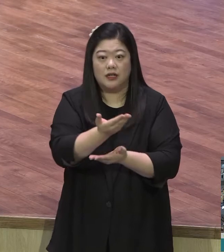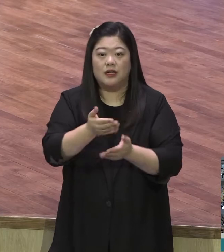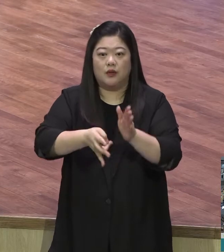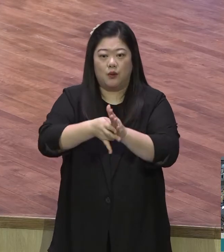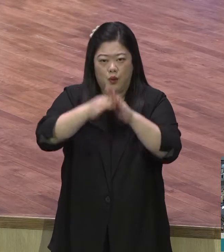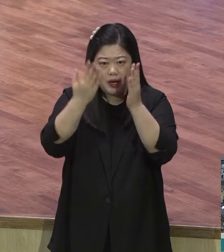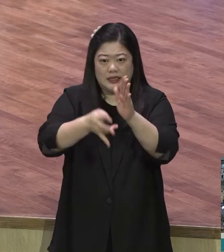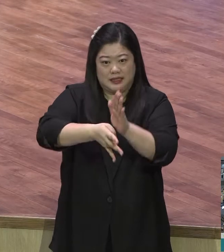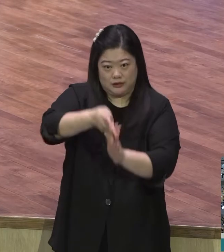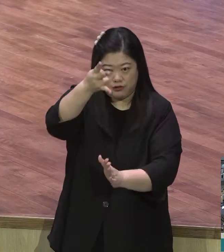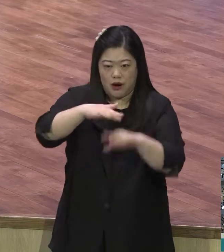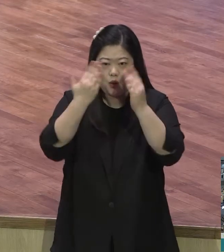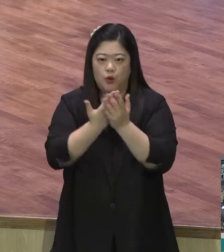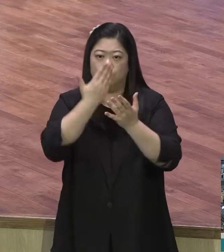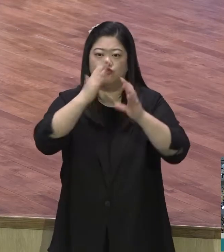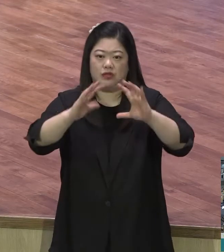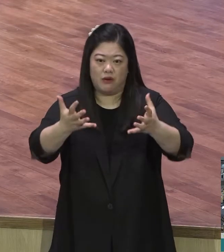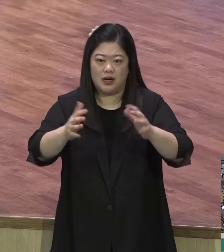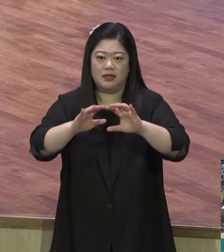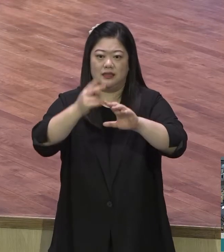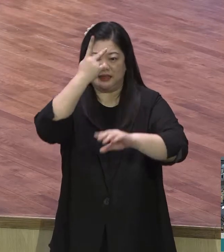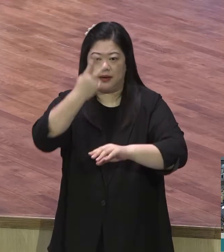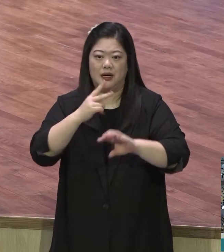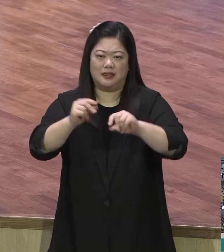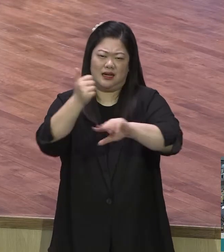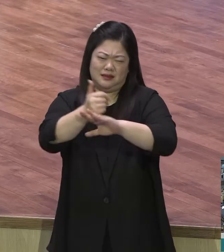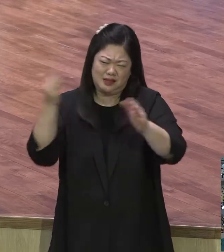끝까지 내 정인이 되리라 하시니라